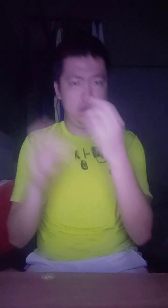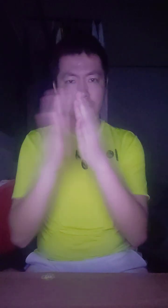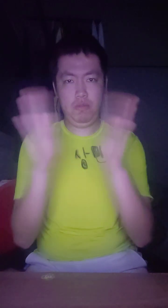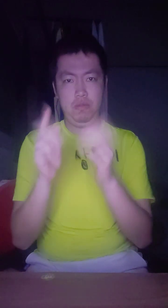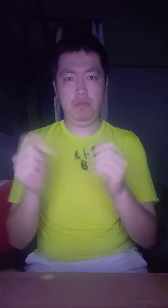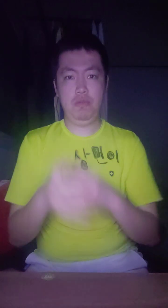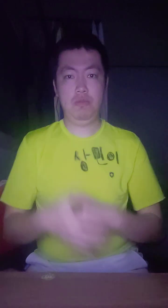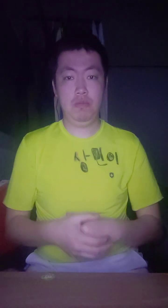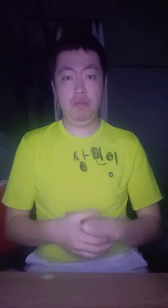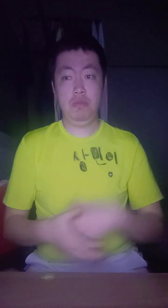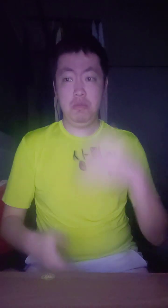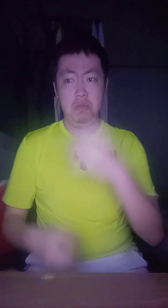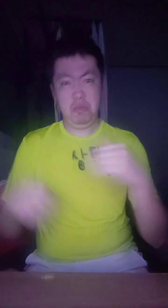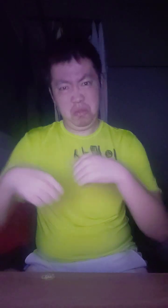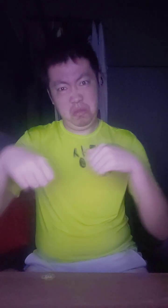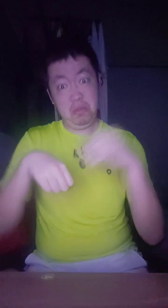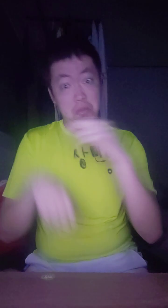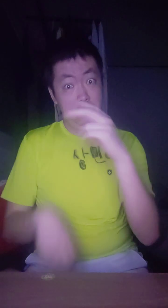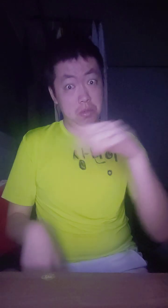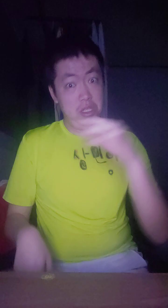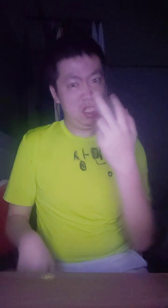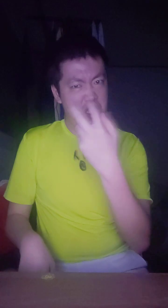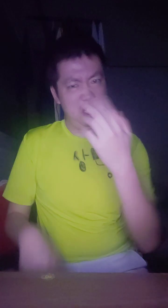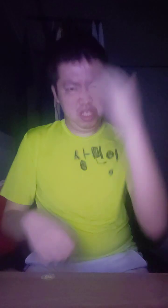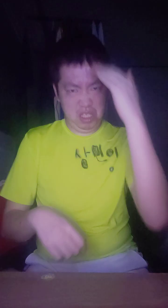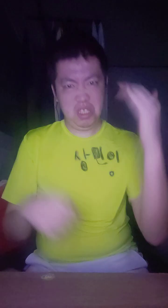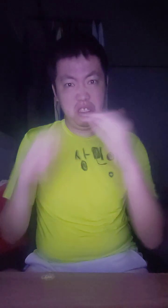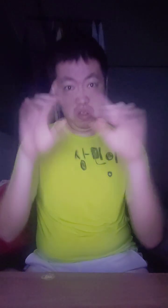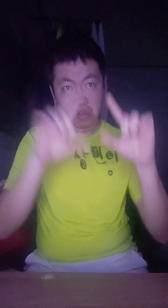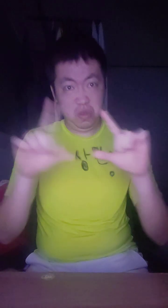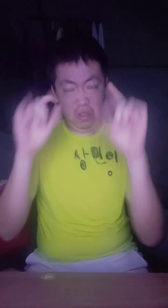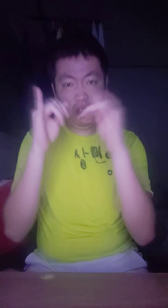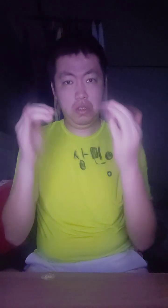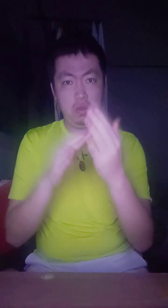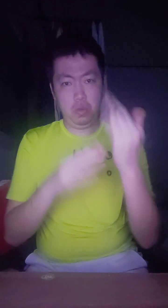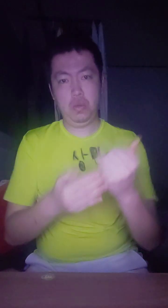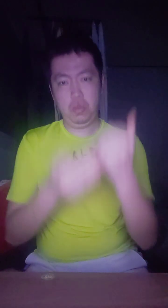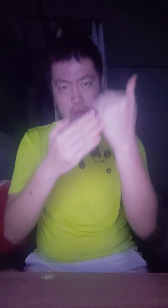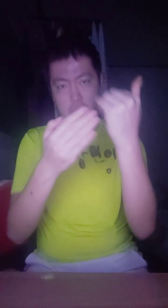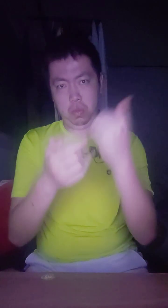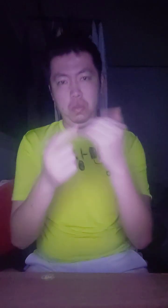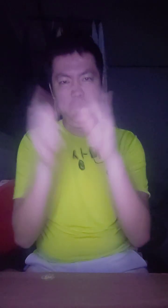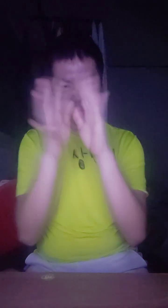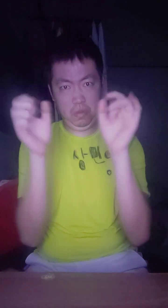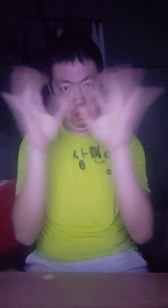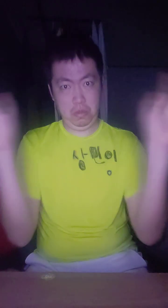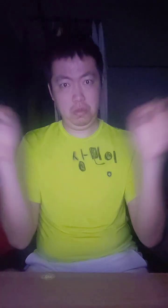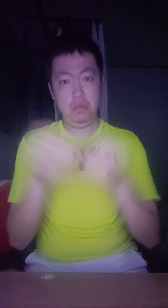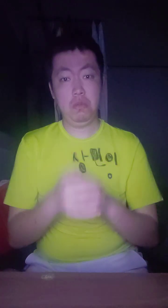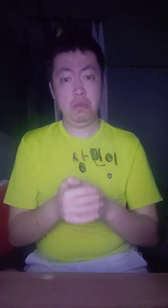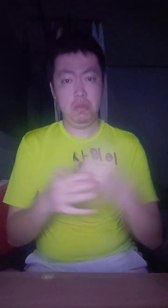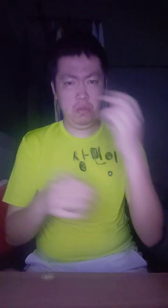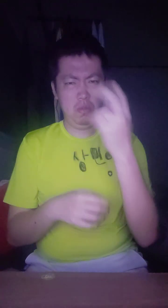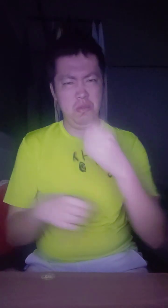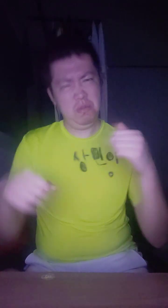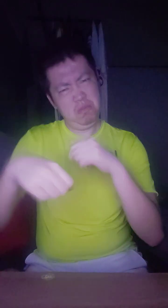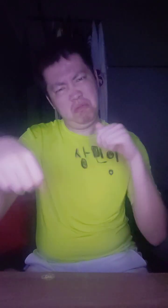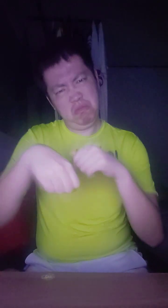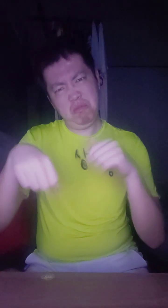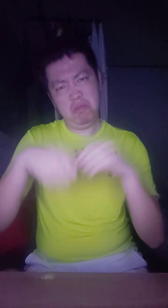나섰습니다. 폭행 당시 주변에 있던 학생들이 찍은 영상이 SNS에 퍼졌는데요. 영상 속 학생들은 폭행의 수위가